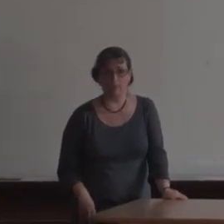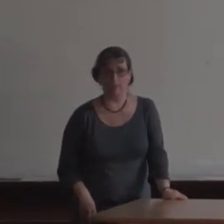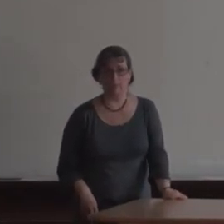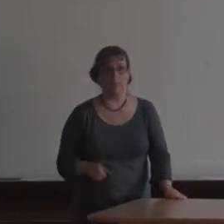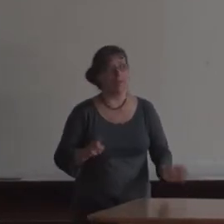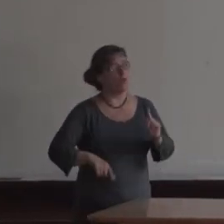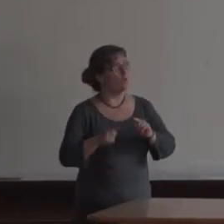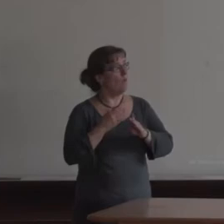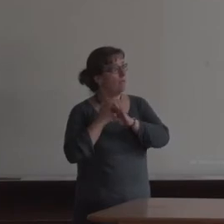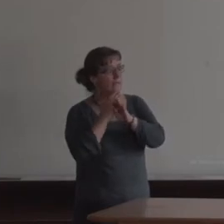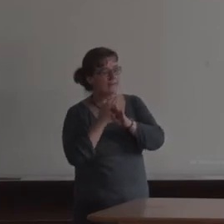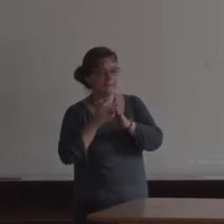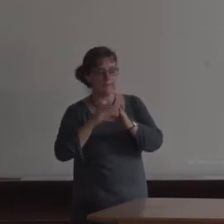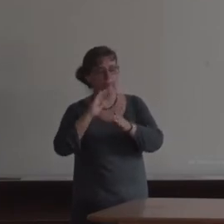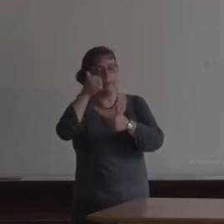Ouais.